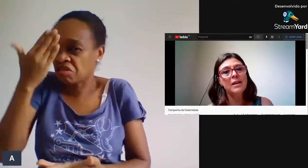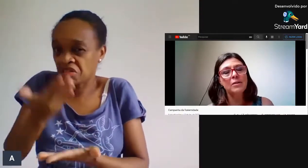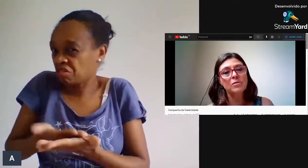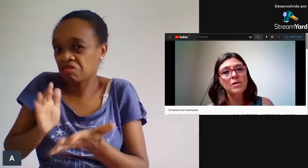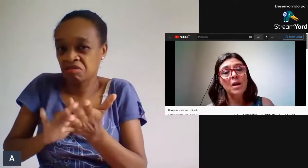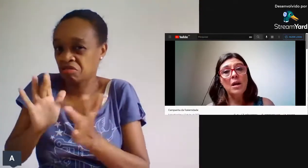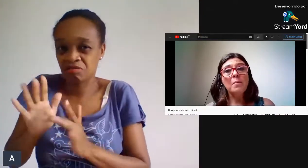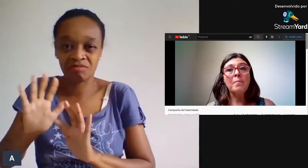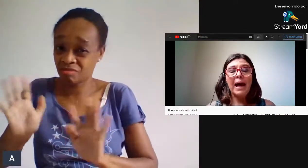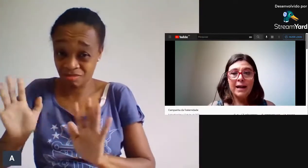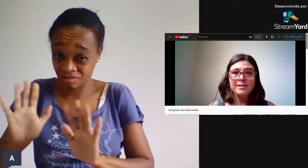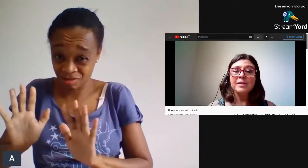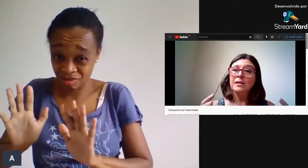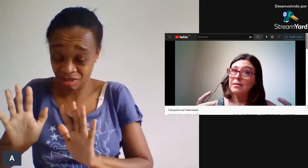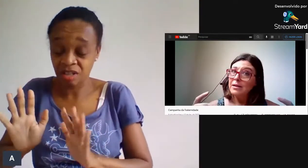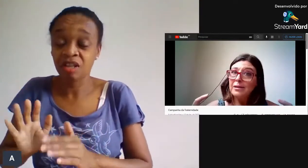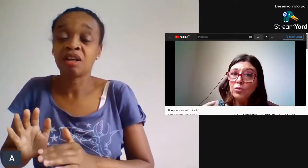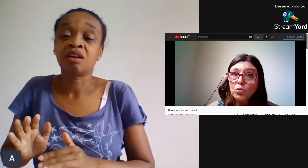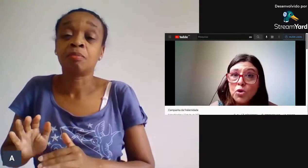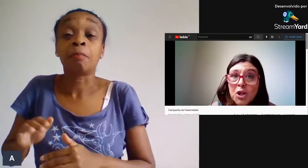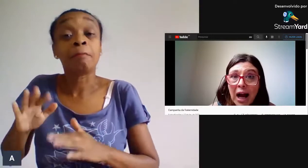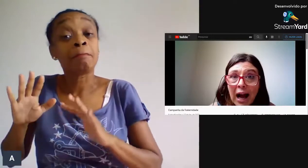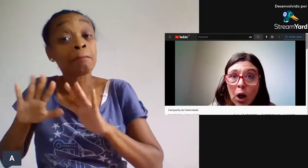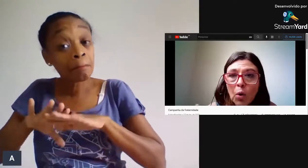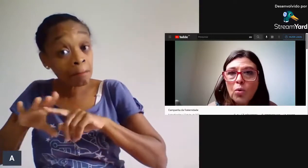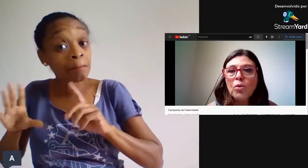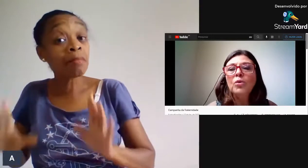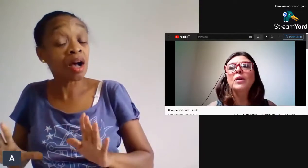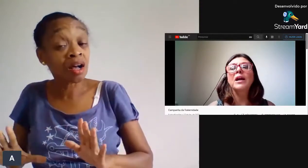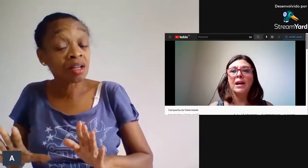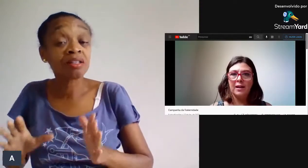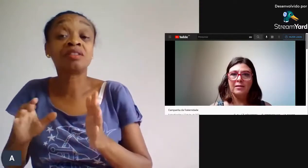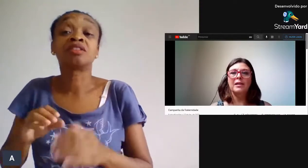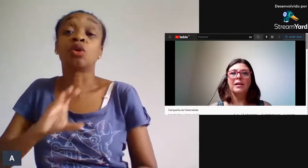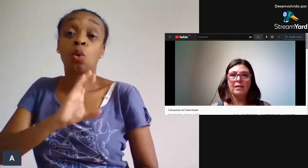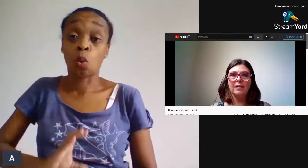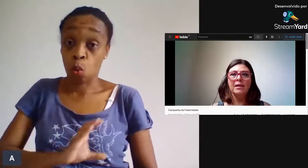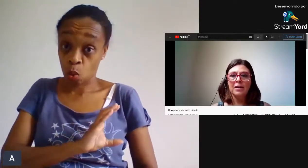são cristãos, mas do diálogo